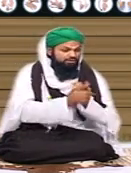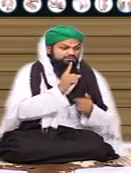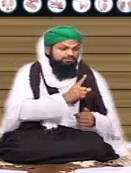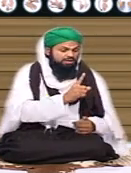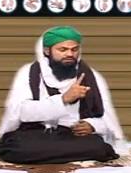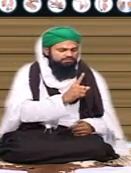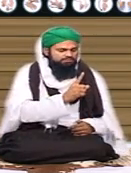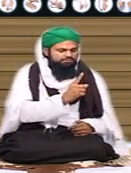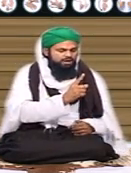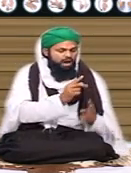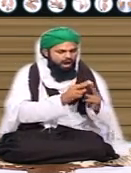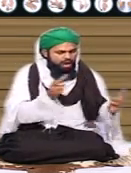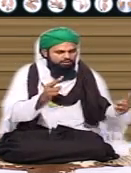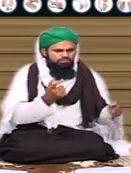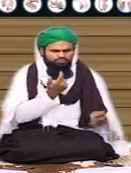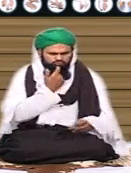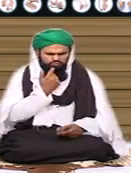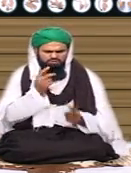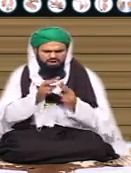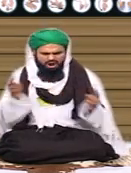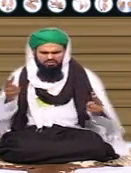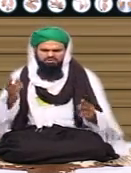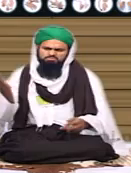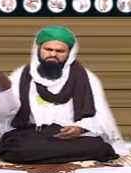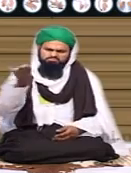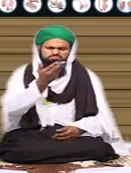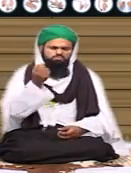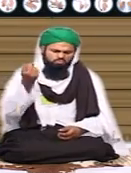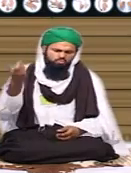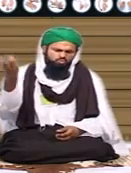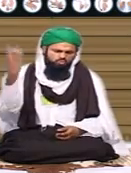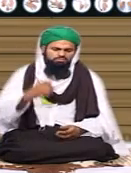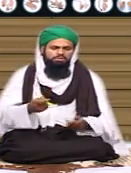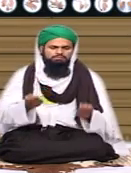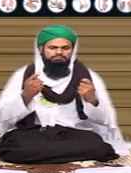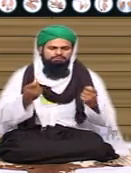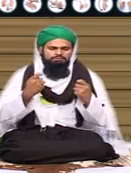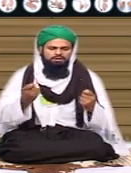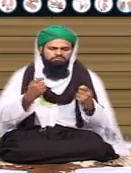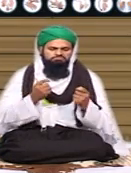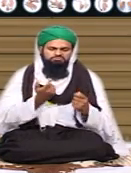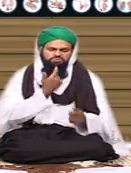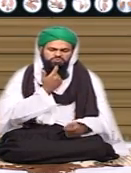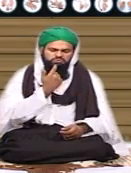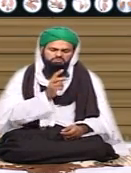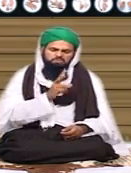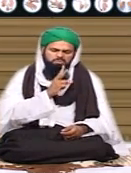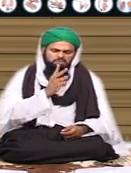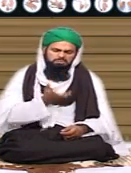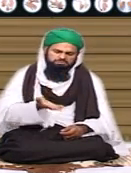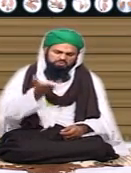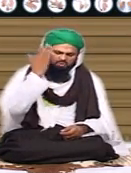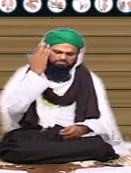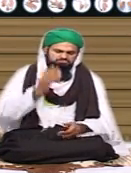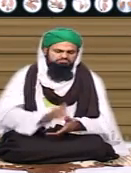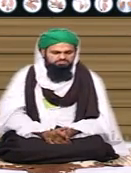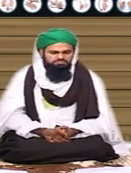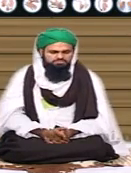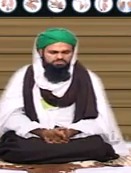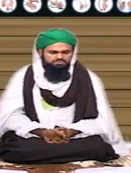کرتا ہے، جبکہ اسے جھوٹ بولنے کی عادت نہیں، ورنہ مزدور بھی جھوٹ بولتے ہیں، گدا گاڑی والے، ریل گاڑی والے، جو بھی مطلب گاڑی ہے وہ بھی